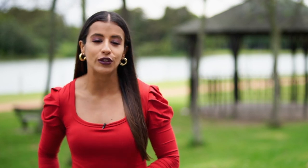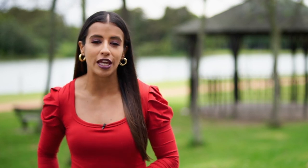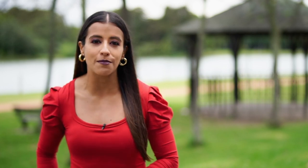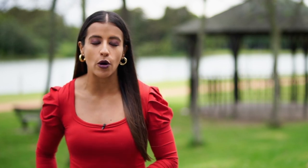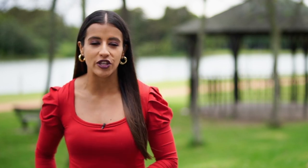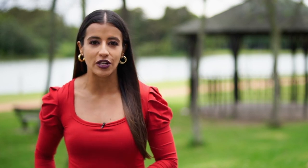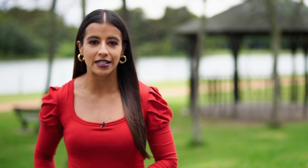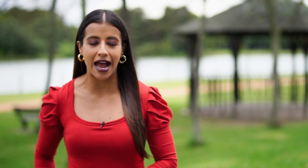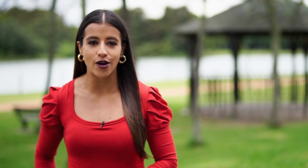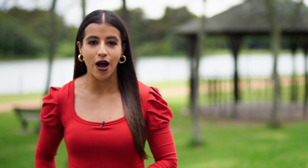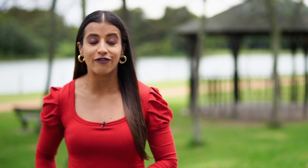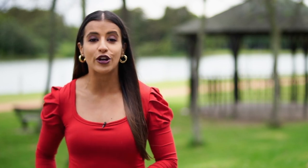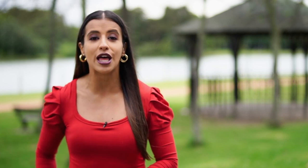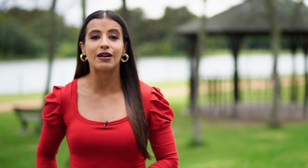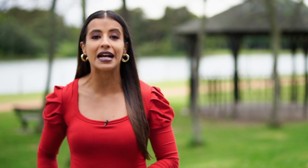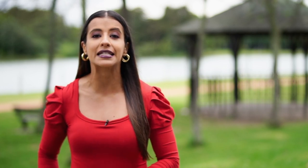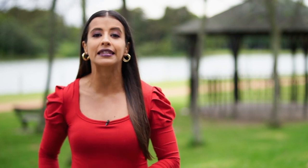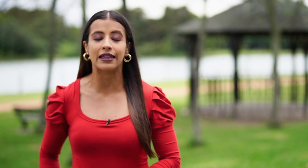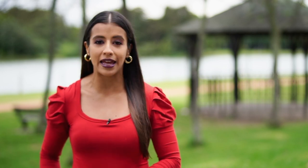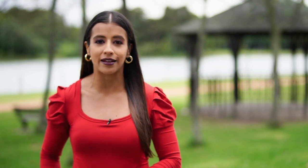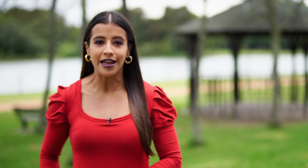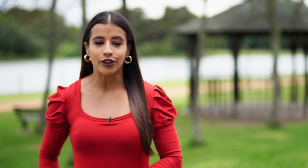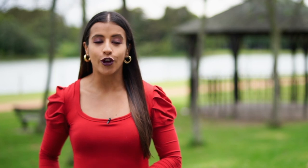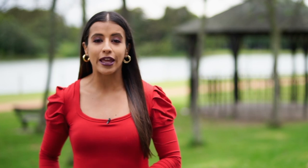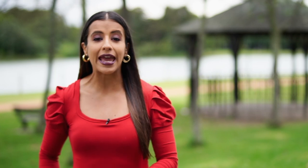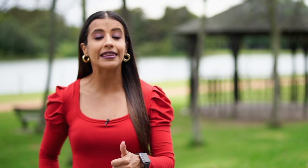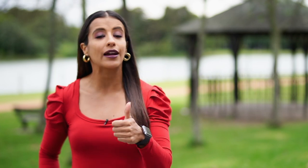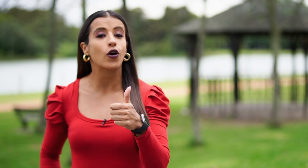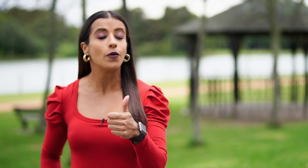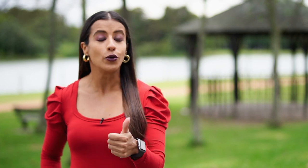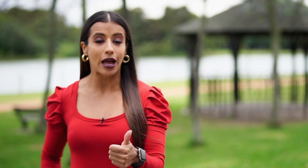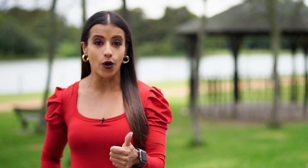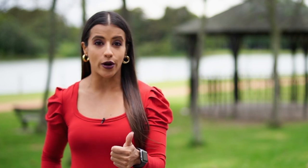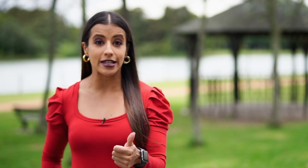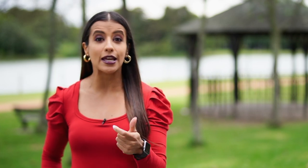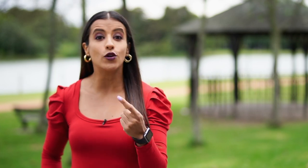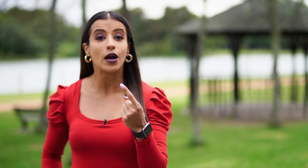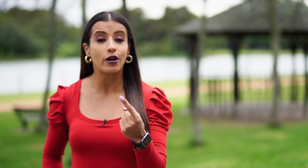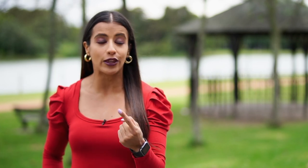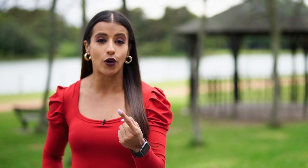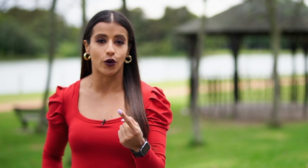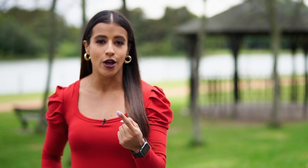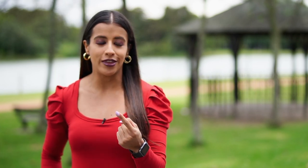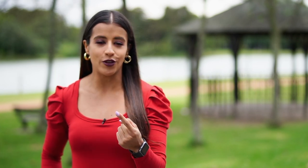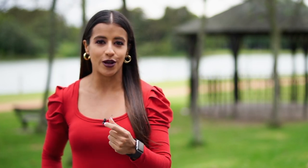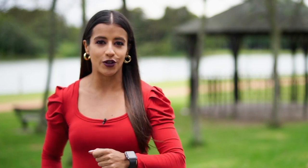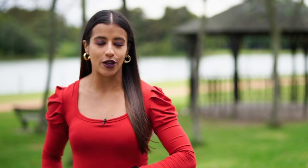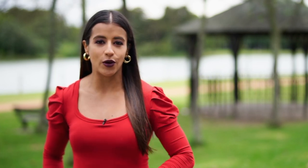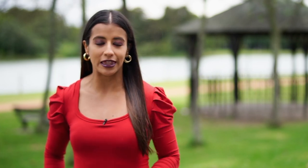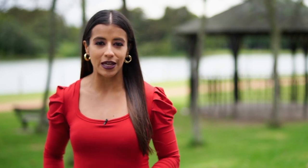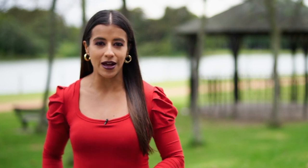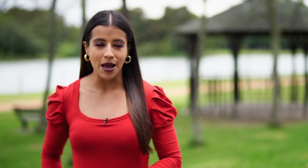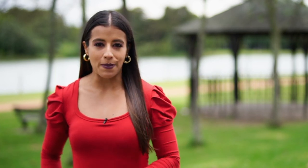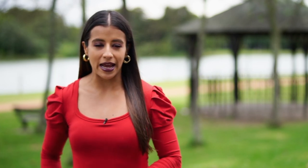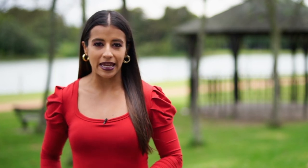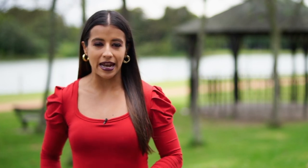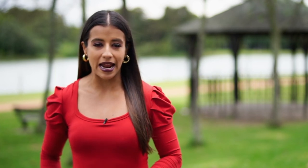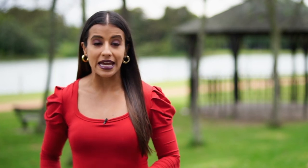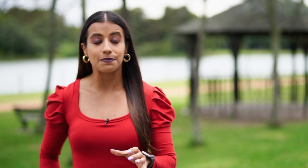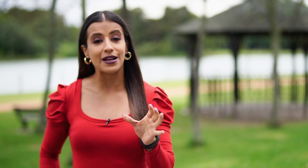TIC, Mauricio Lizcano, a Florida Blanca, Santander, donde entregó computadores y un laboratorio de innovación educativa para generar espacios